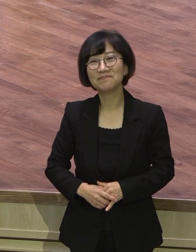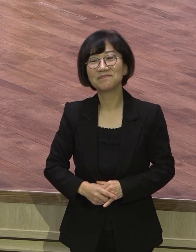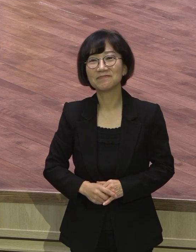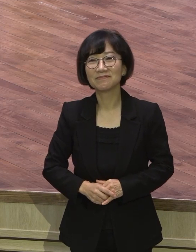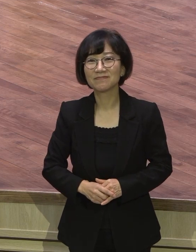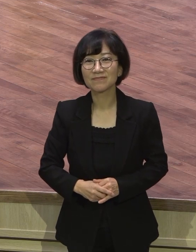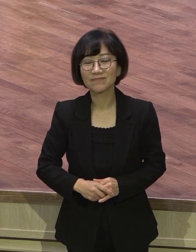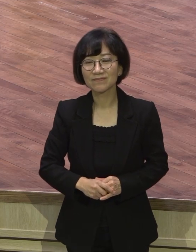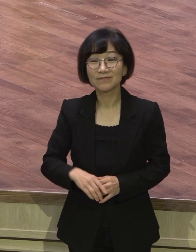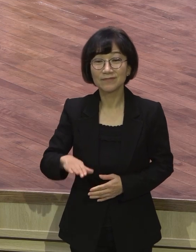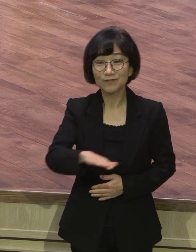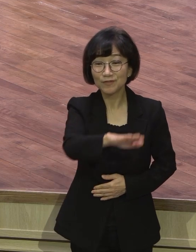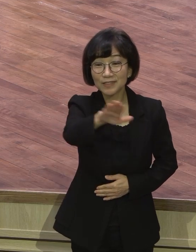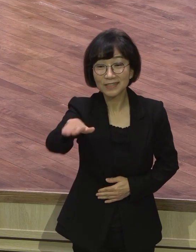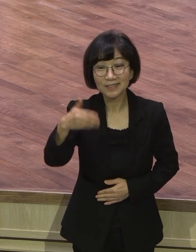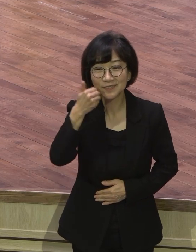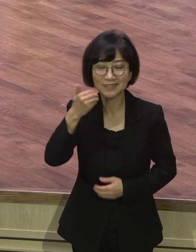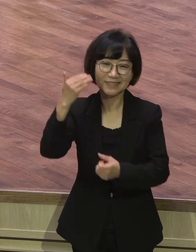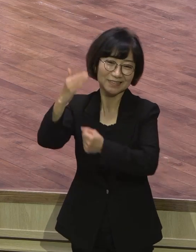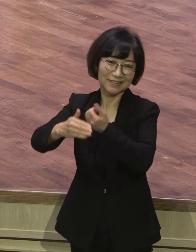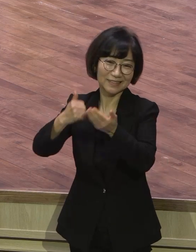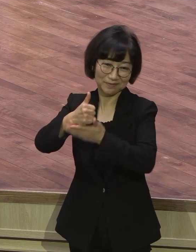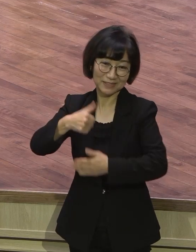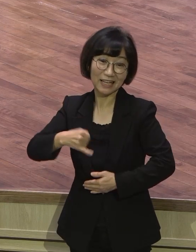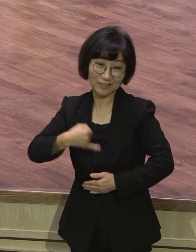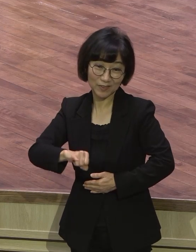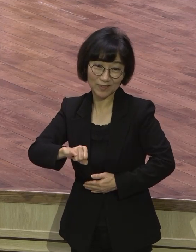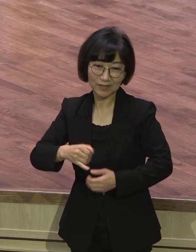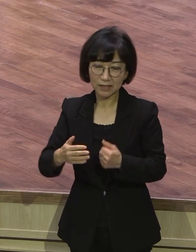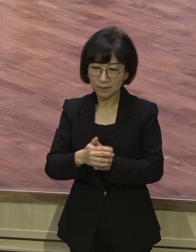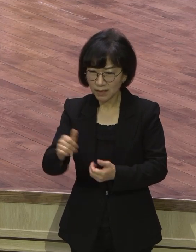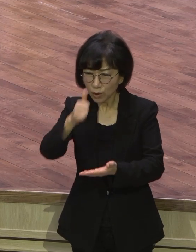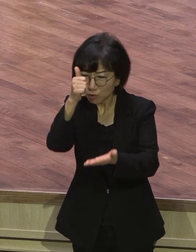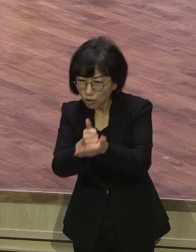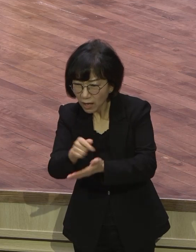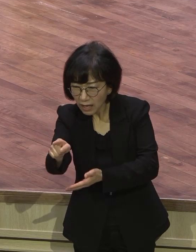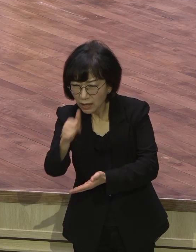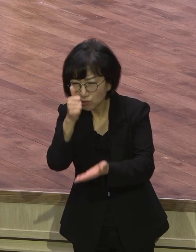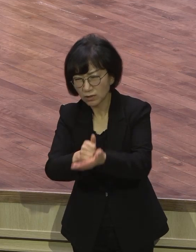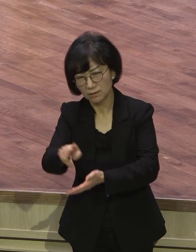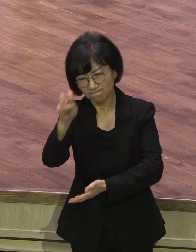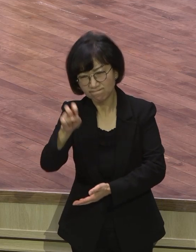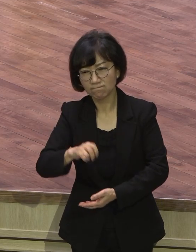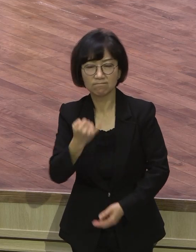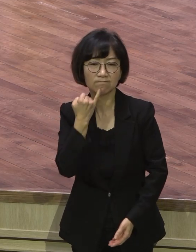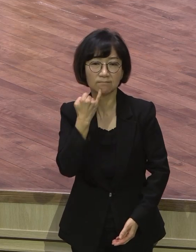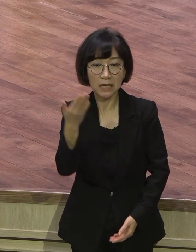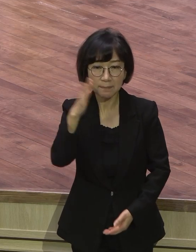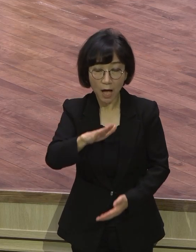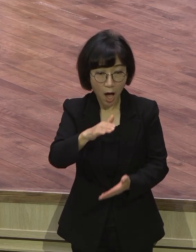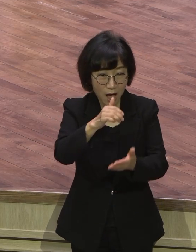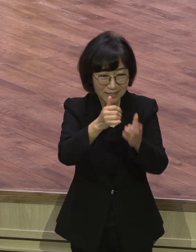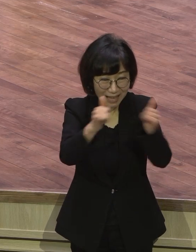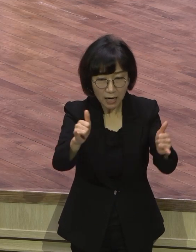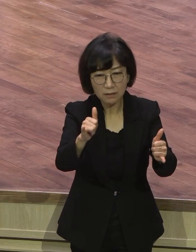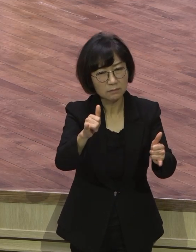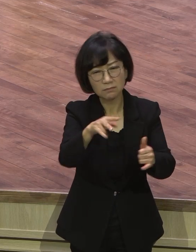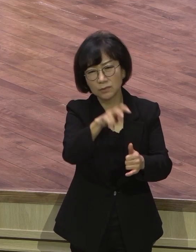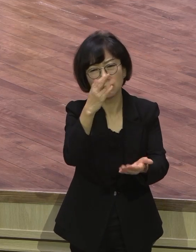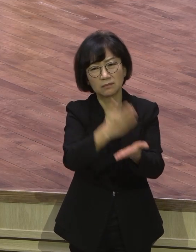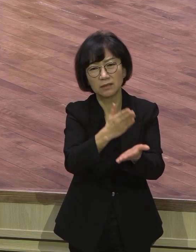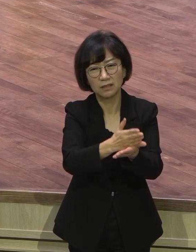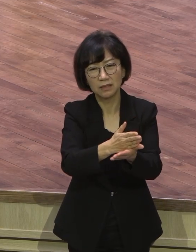하나님의 자녀는 죄련 미워해도 그 죄인은 불쌍이 되어야 돼요. 그 사람의 지은